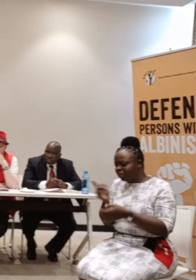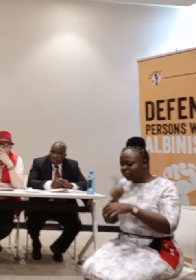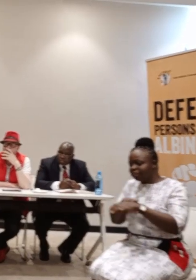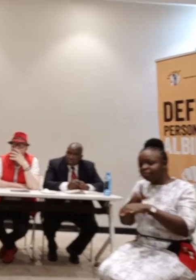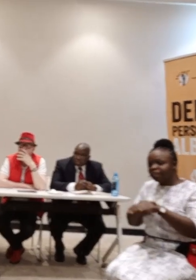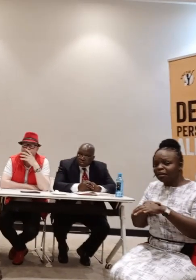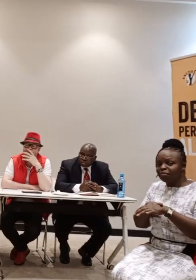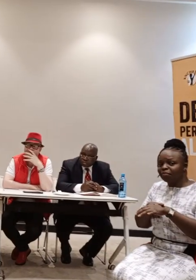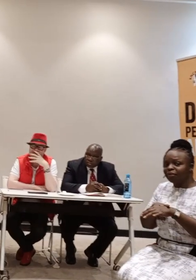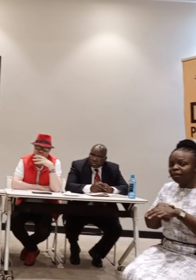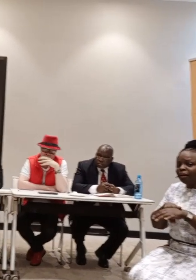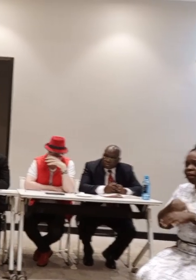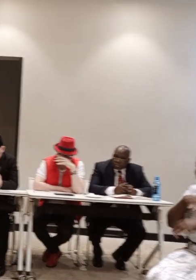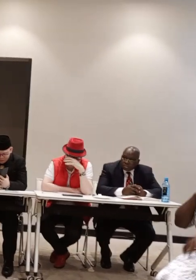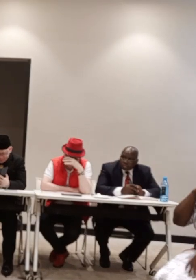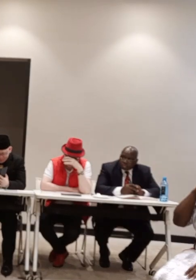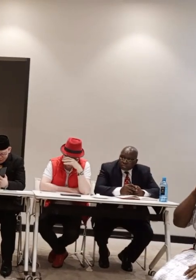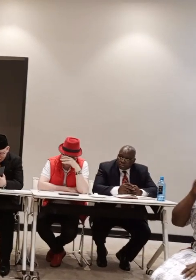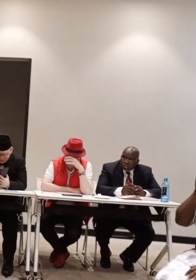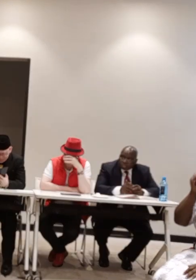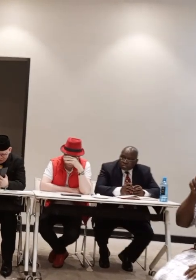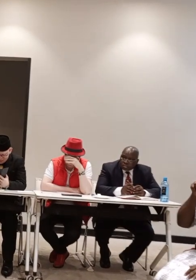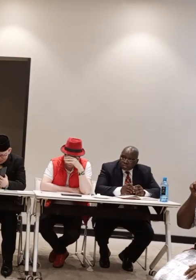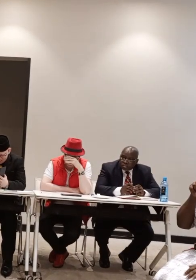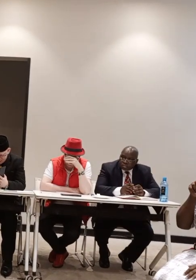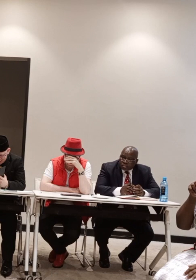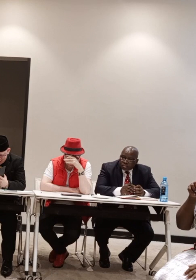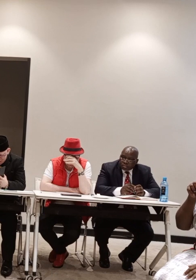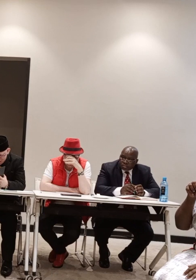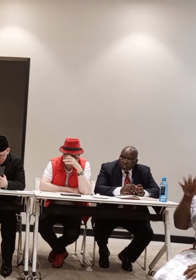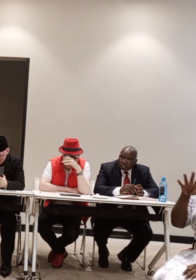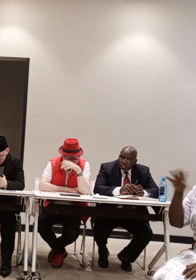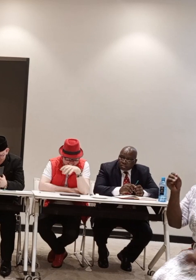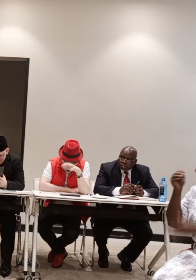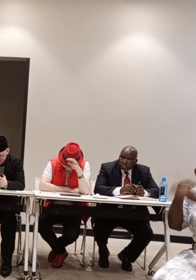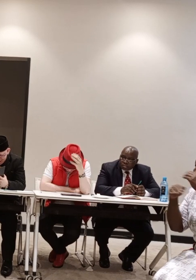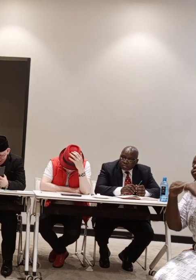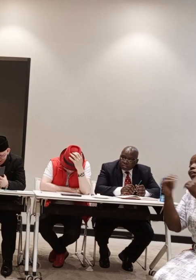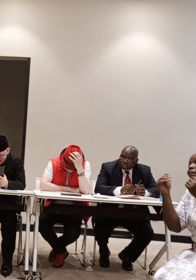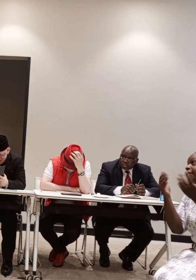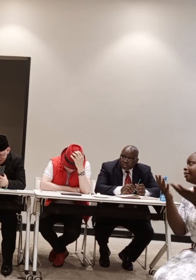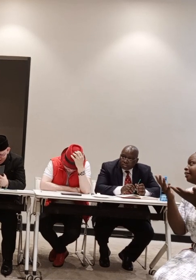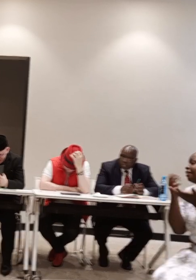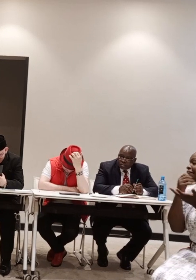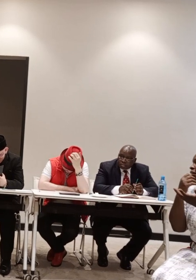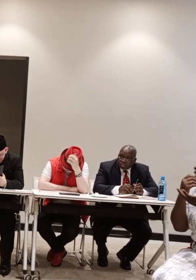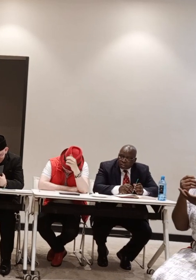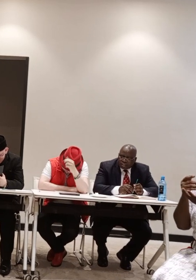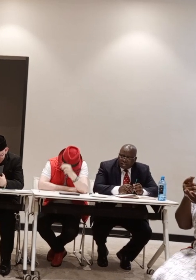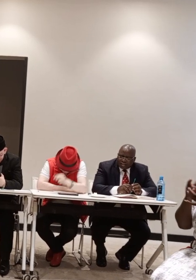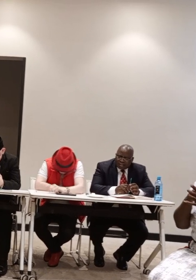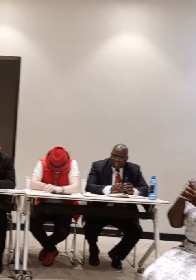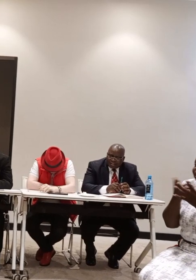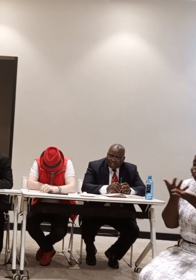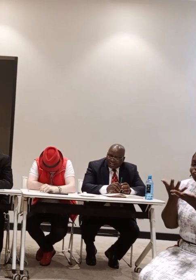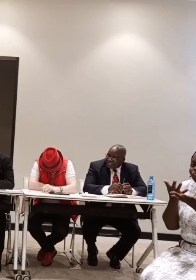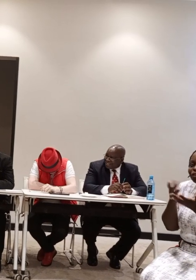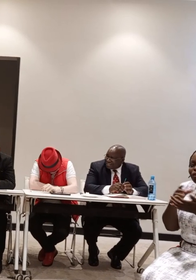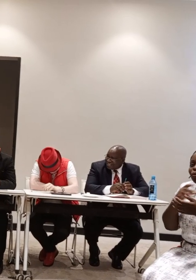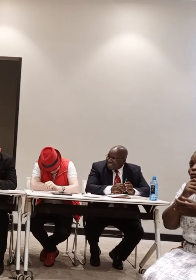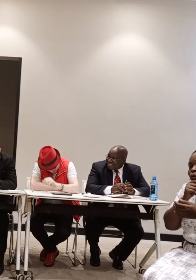wanaburuka tu wakienda mbinguni. Anaweza hata fail class apita aende, and then tutamtoa wapi kushughulishia. So you